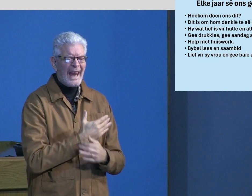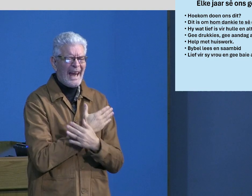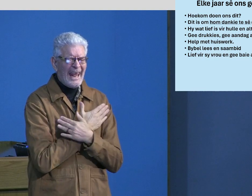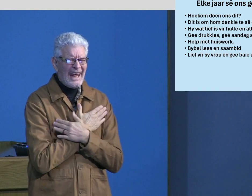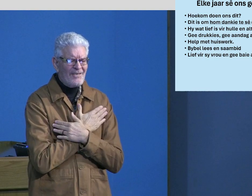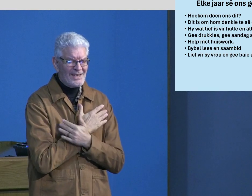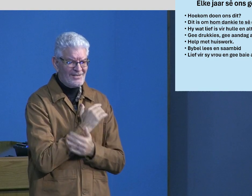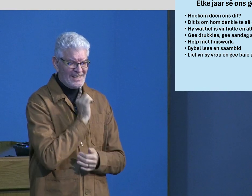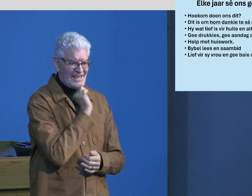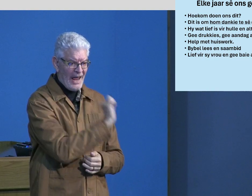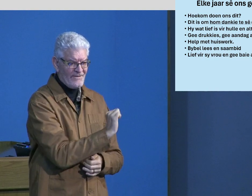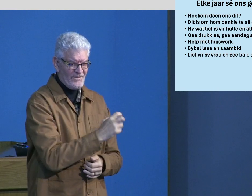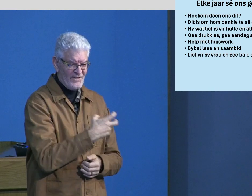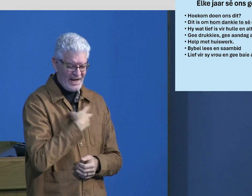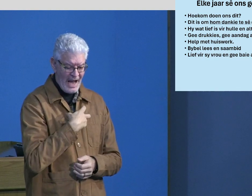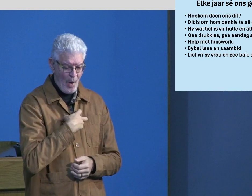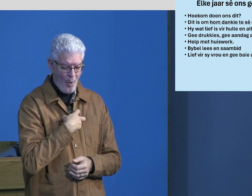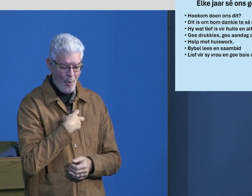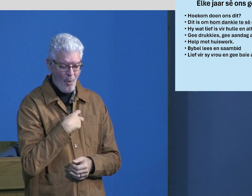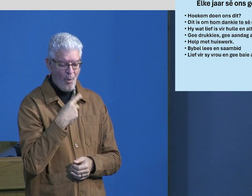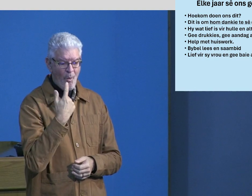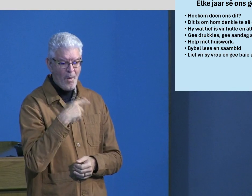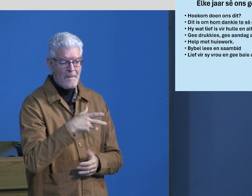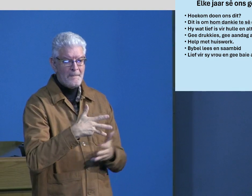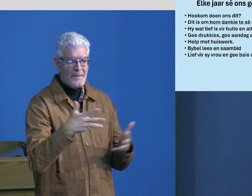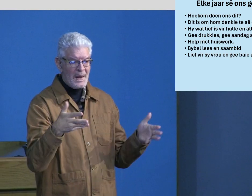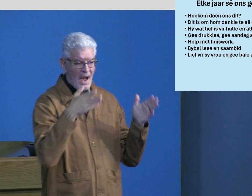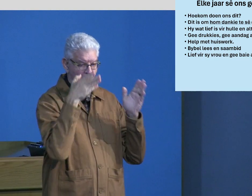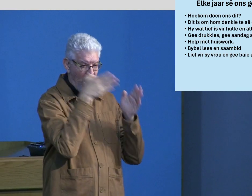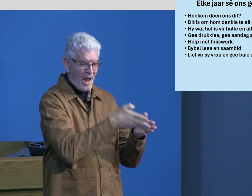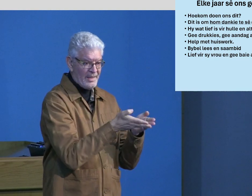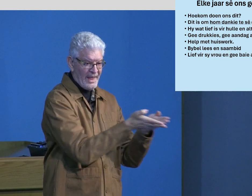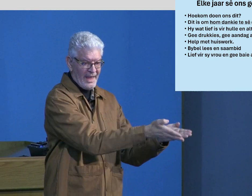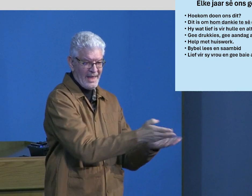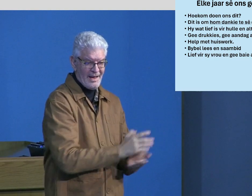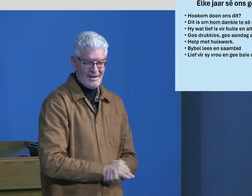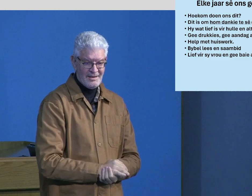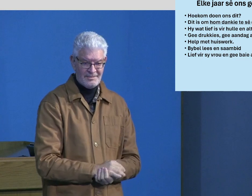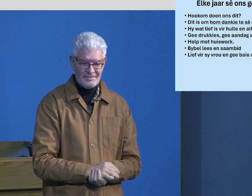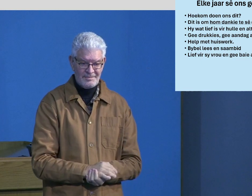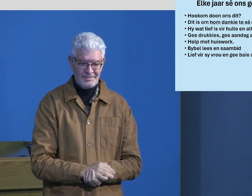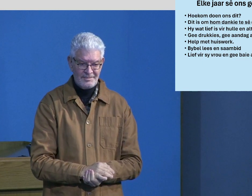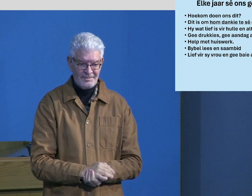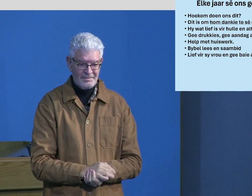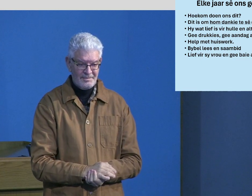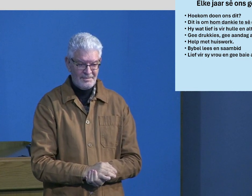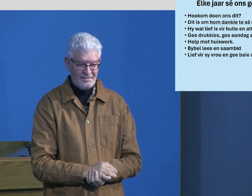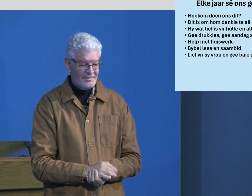'n Pappa moet lief wees vir sy vrou en ook baie aandag aan haar gee.